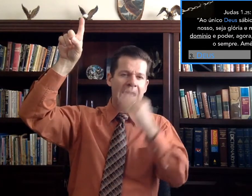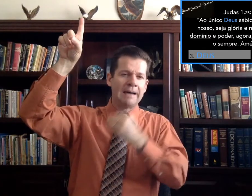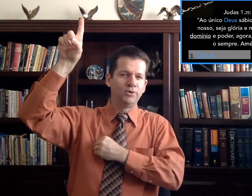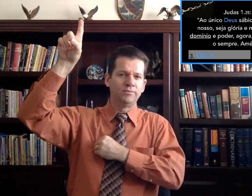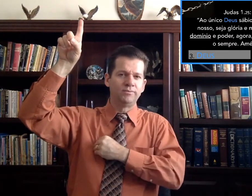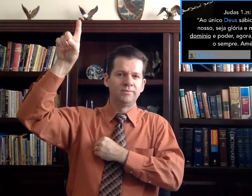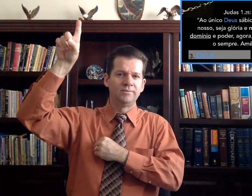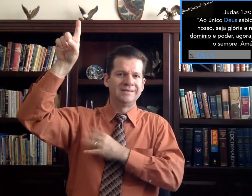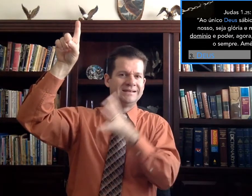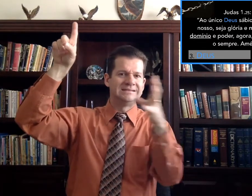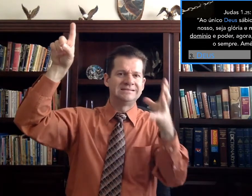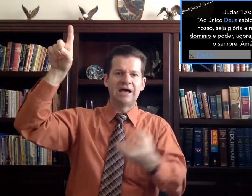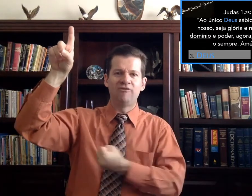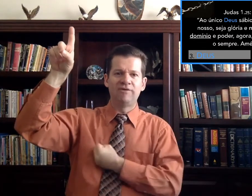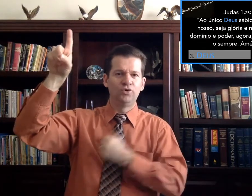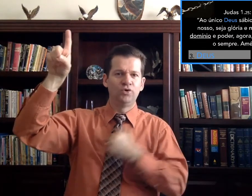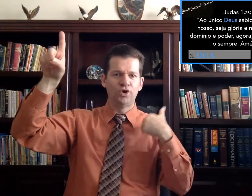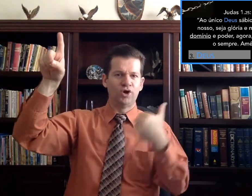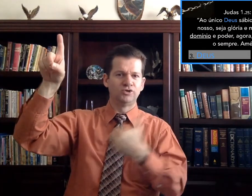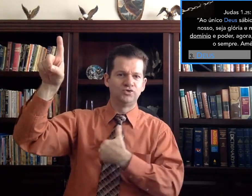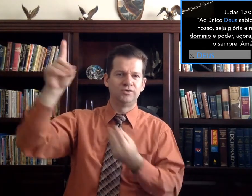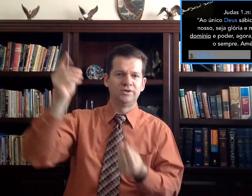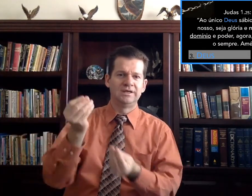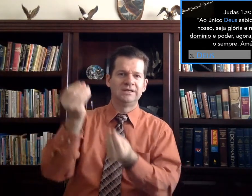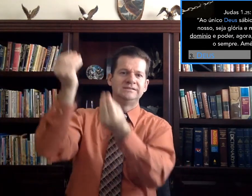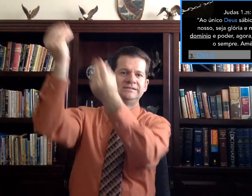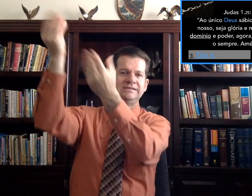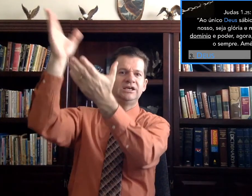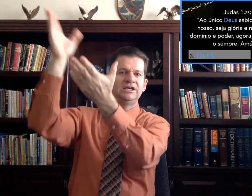sábio, Salvador nosso, seja a